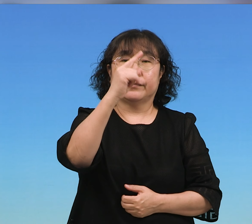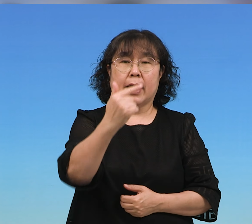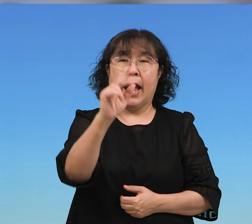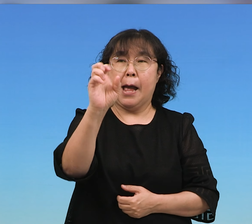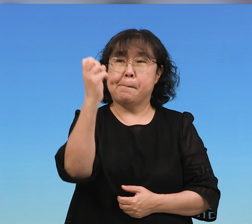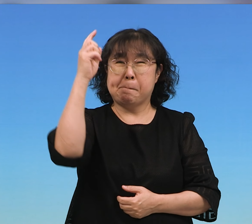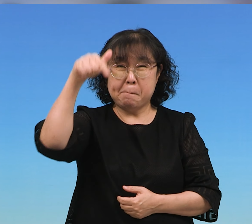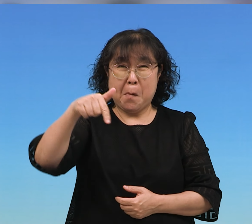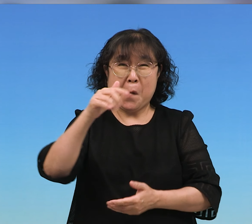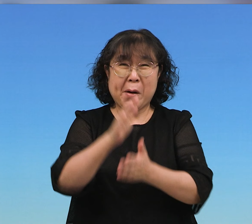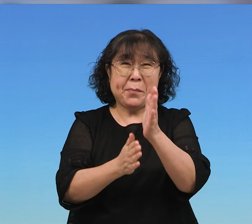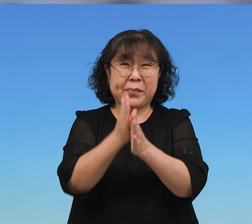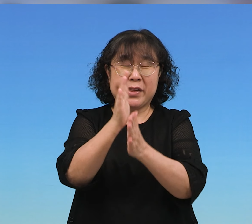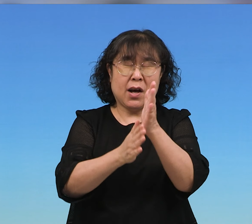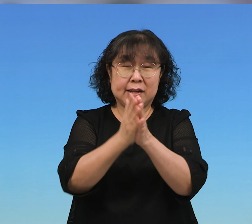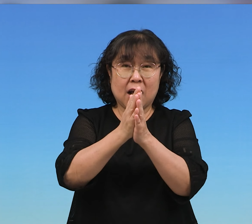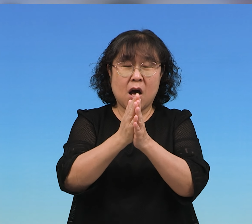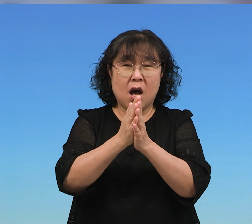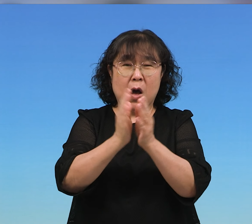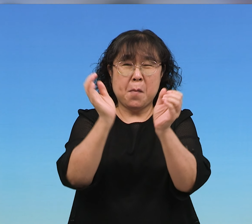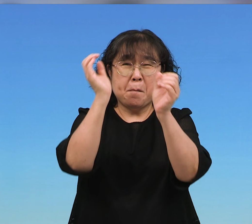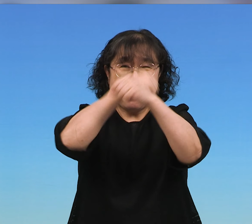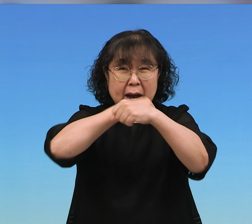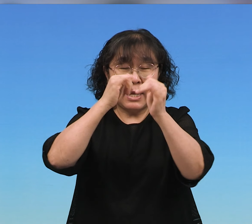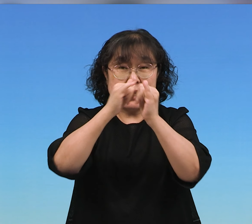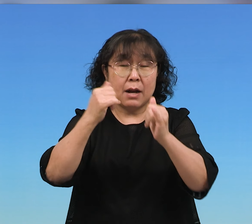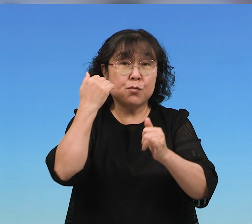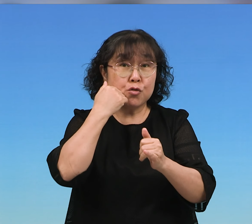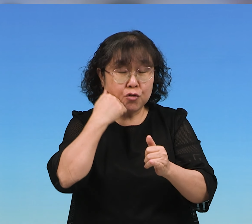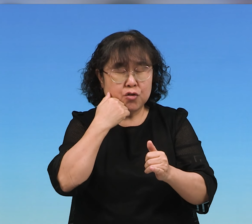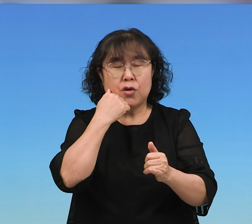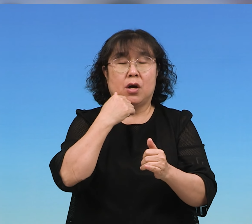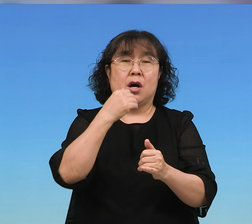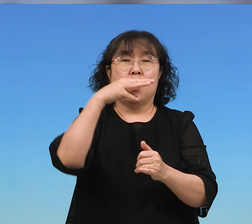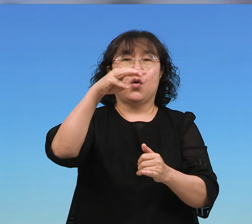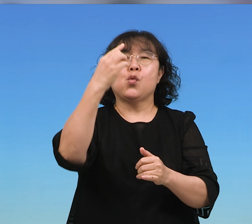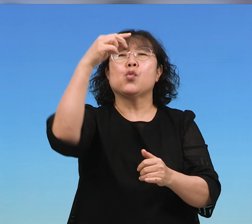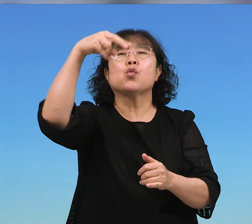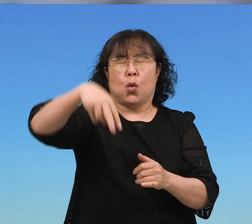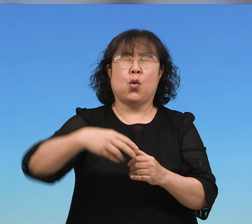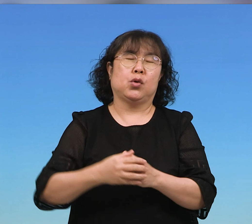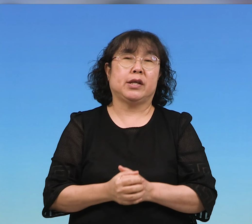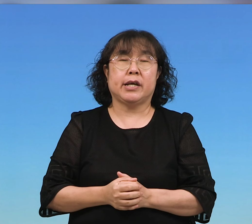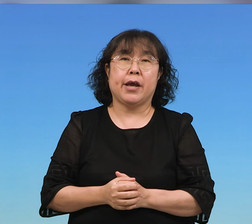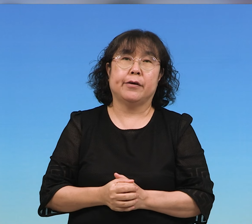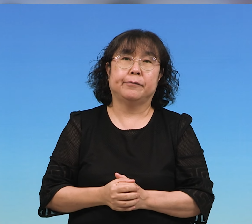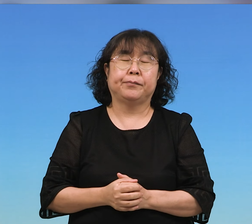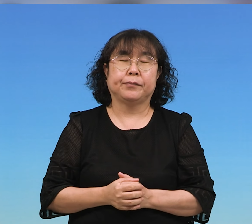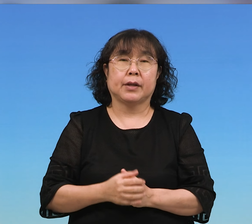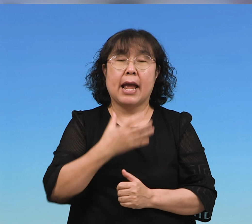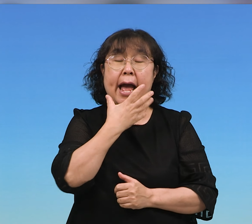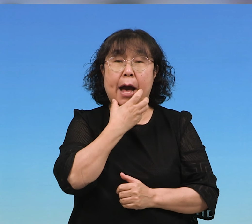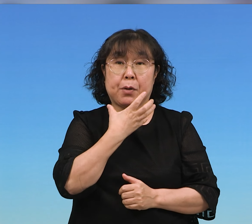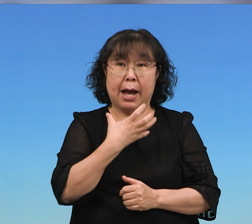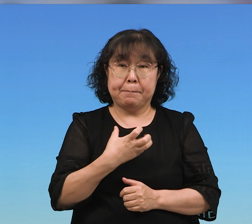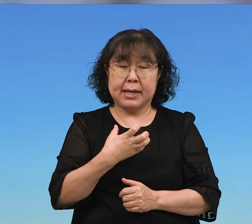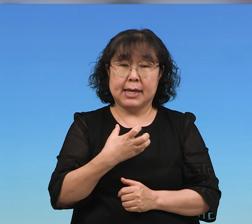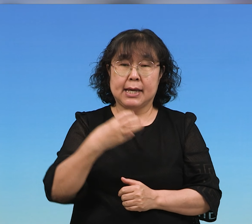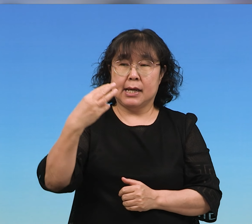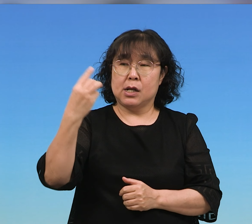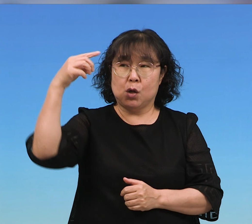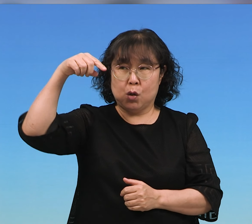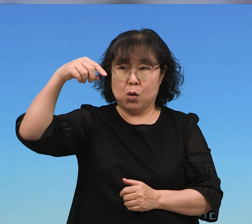안목이 없어가지고 망한 인물이 구약의 그 아브라함의 조카 롯 아닙니까? 창세기 13장에